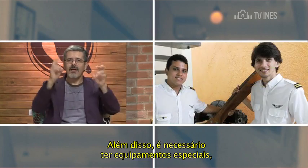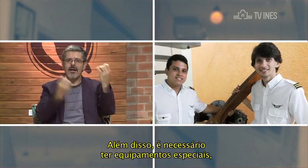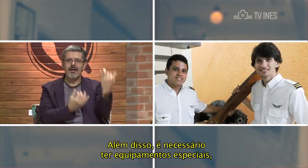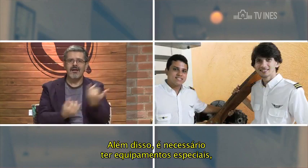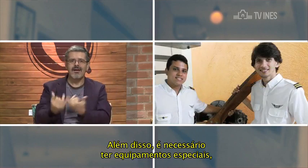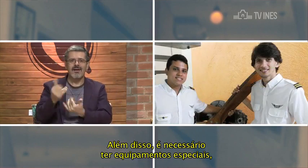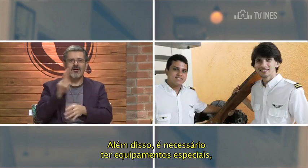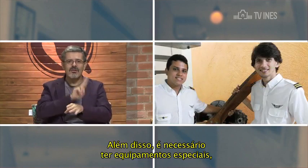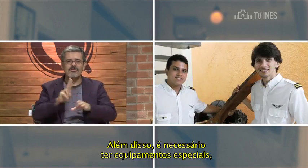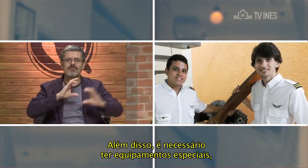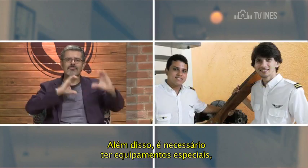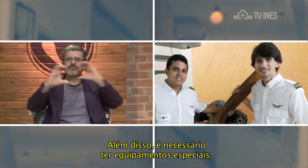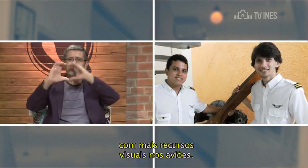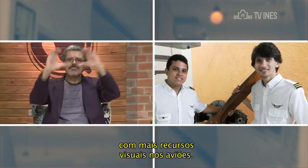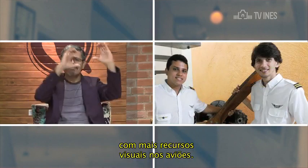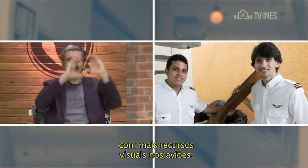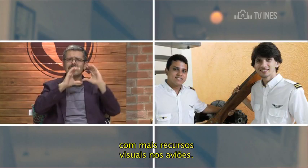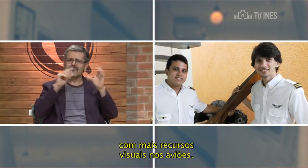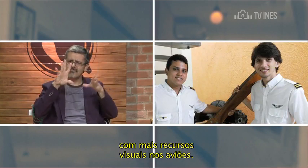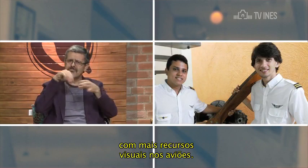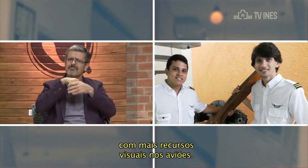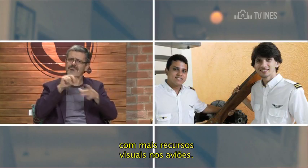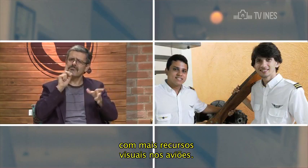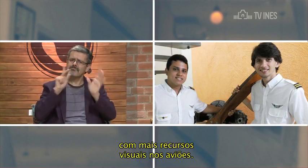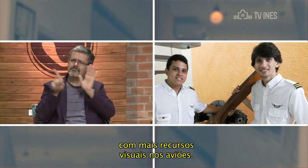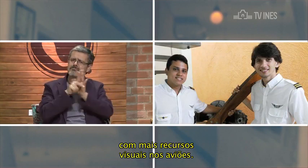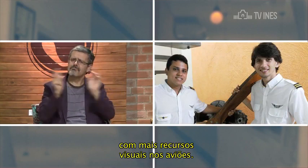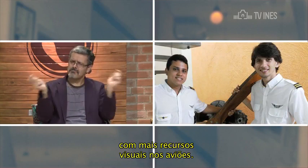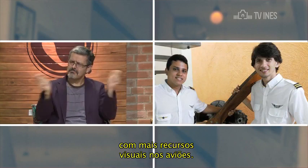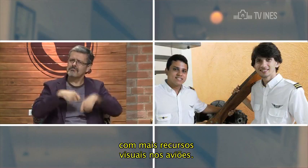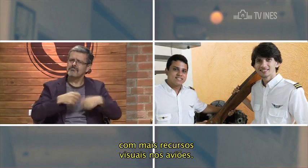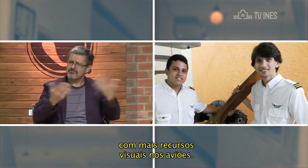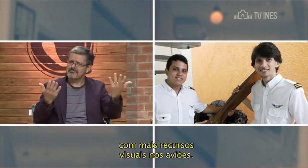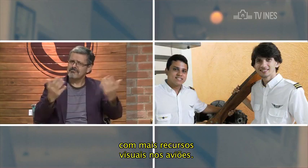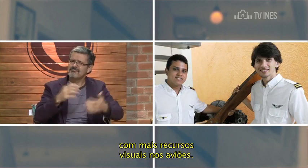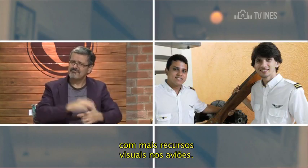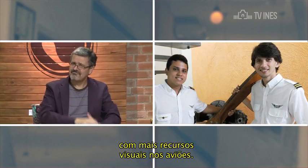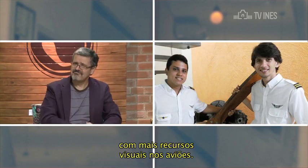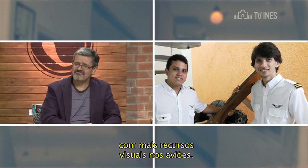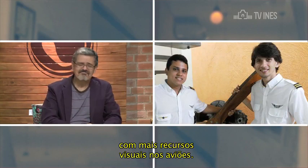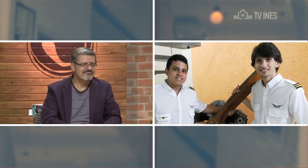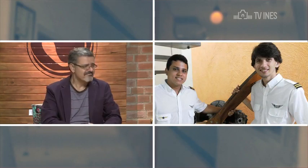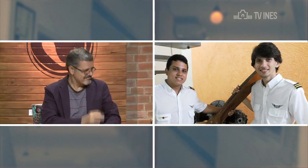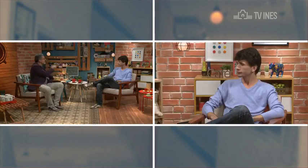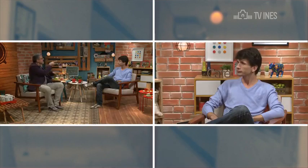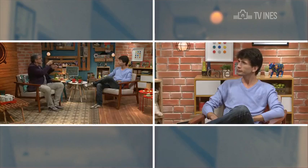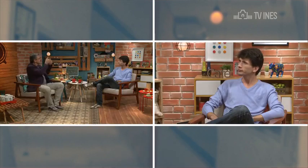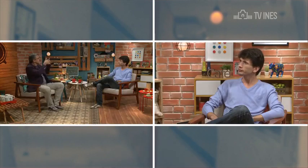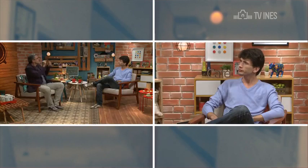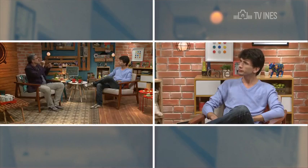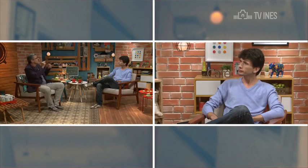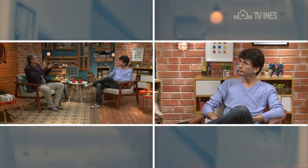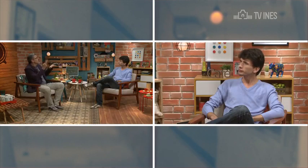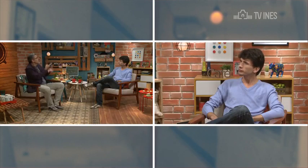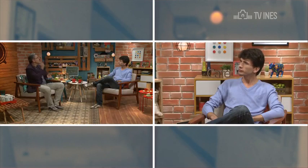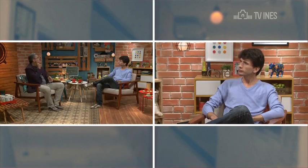equipamentos especiais são mais recursos visuais nos aviões do E aí